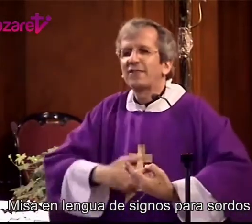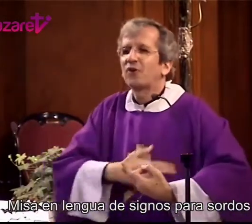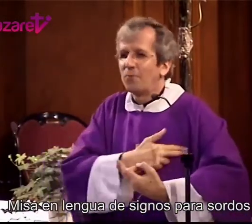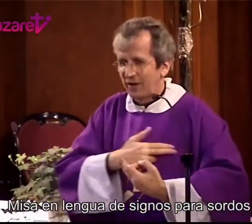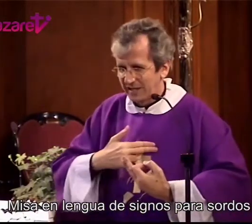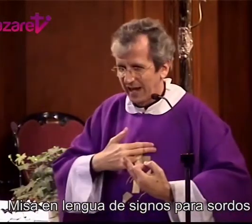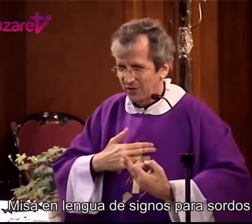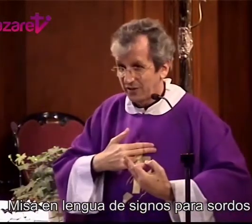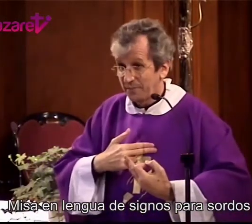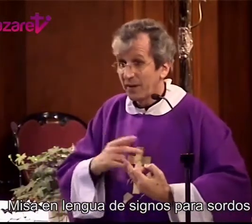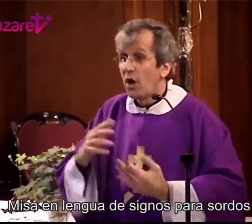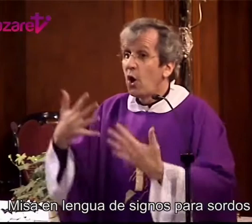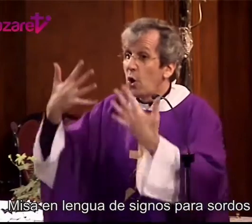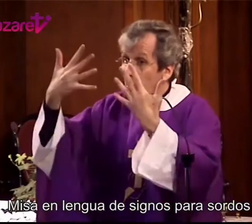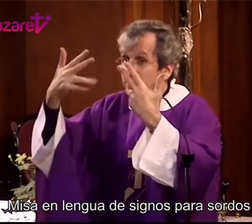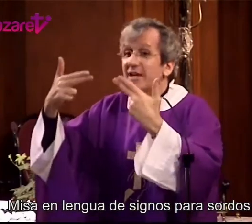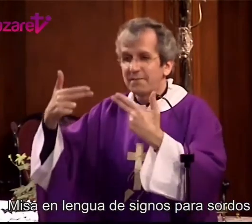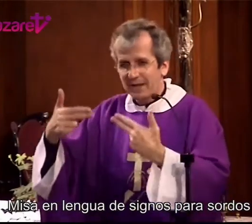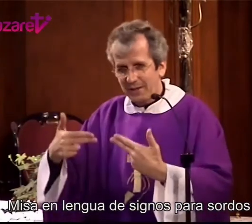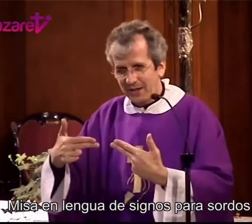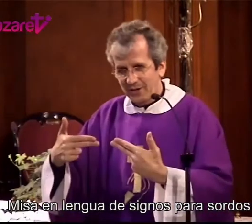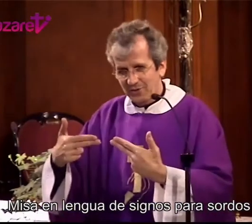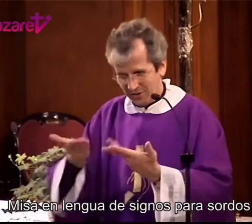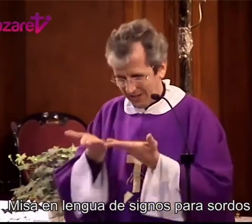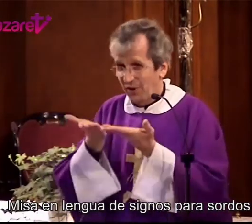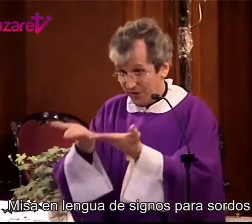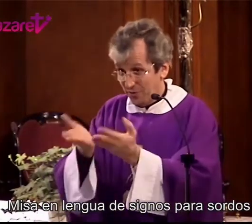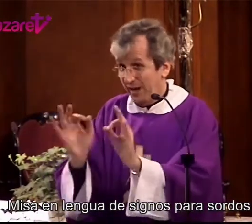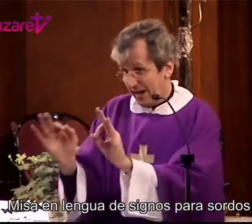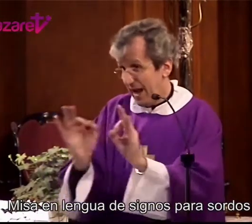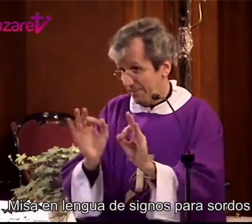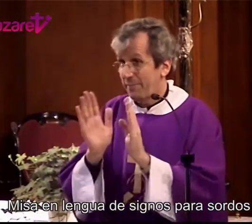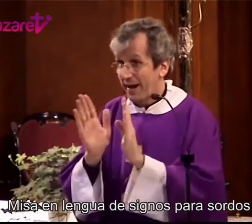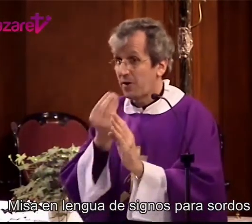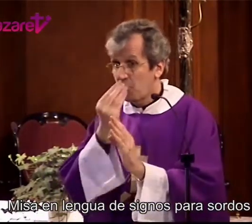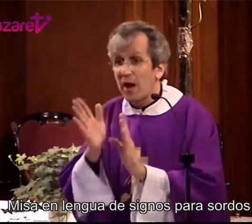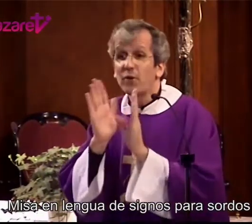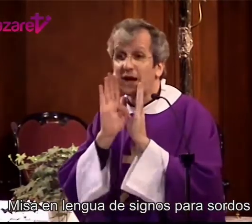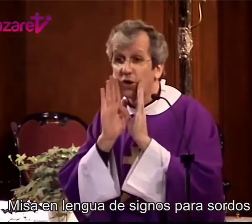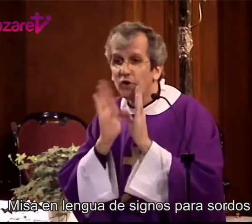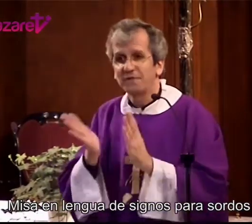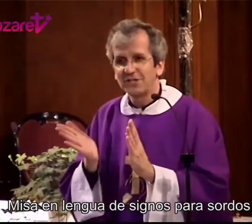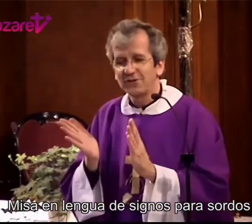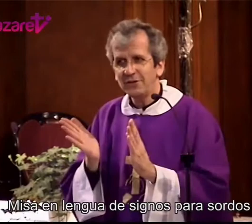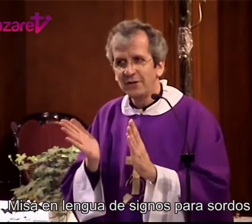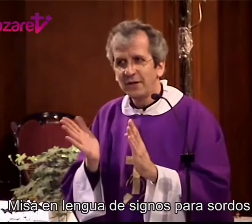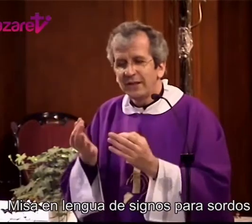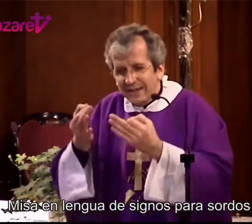como cristianos. Los 10 mandamientos que nos ayudarán a preparar una buena confesión tienen que